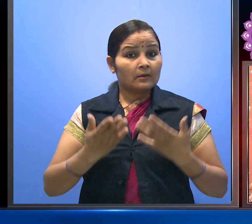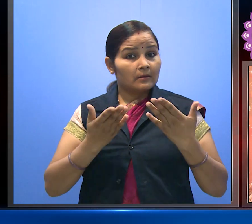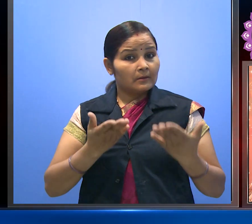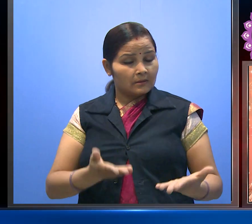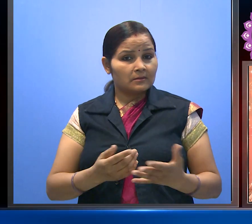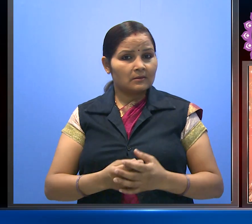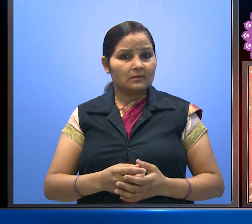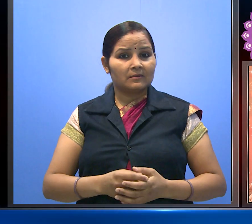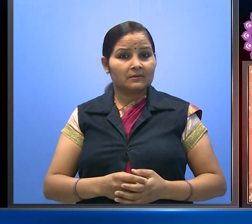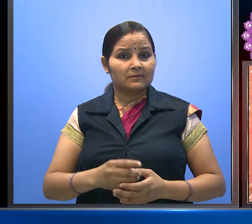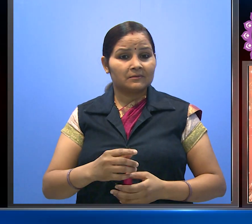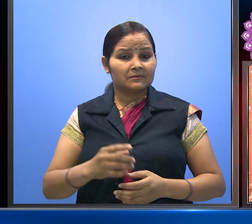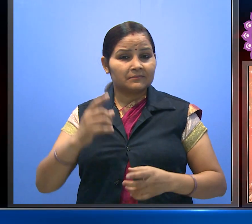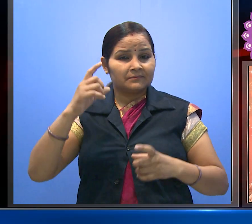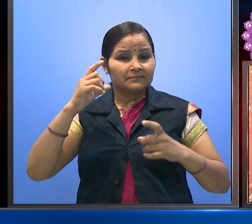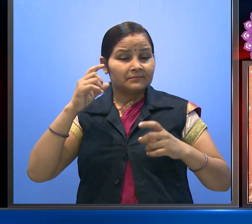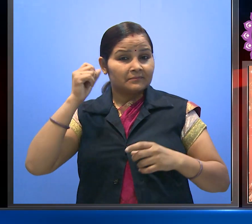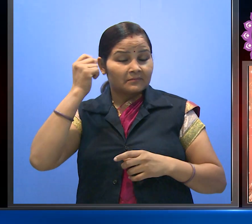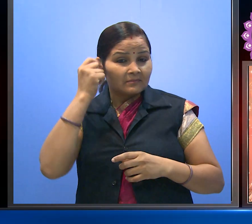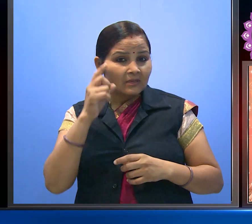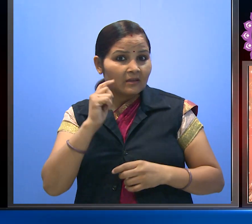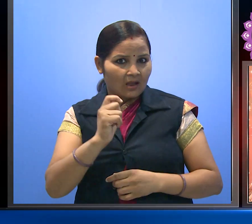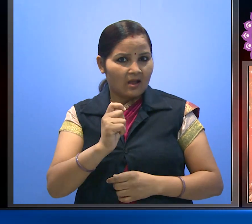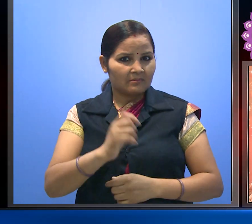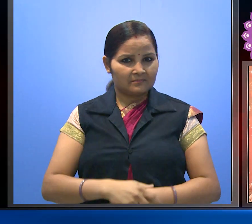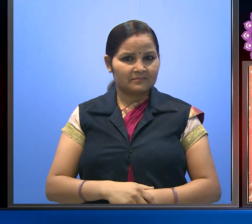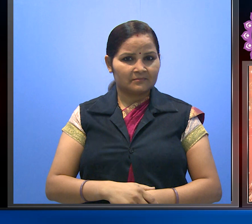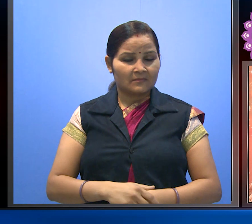इसलिए समझदारी से भी काम लेना है। कहते हैं